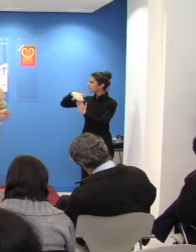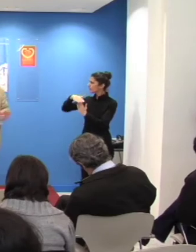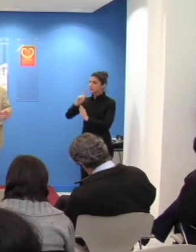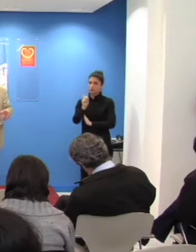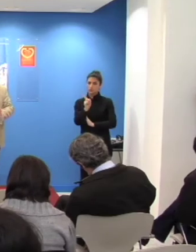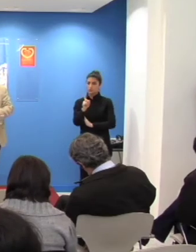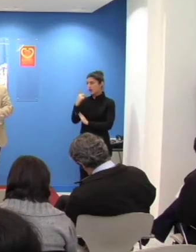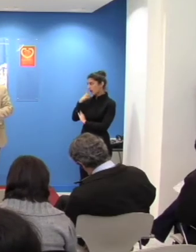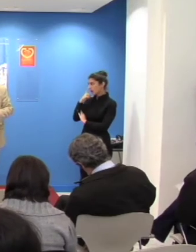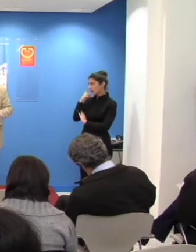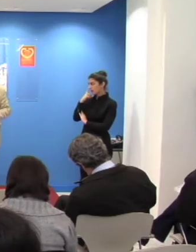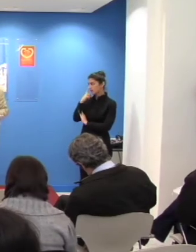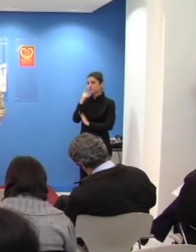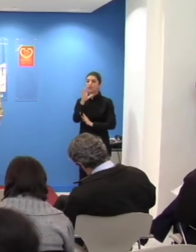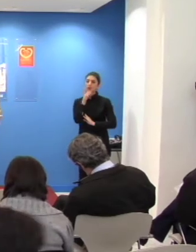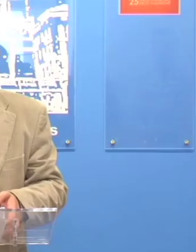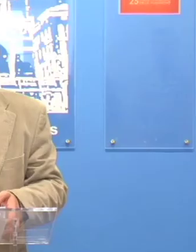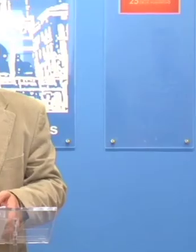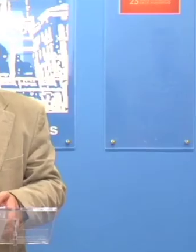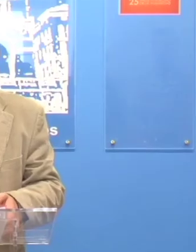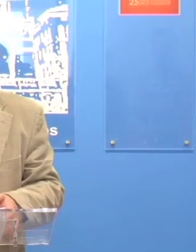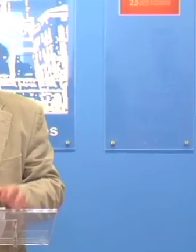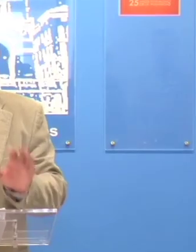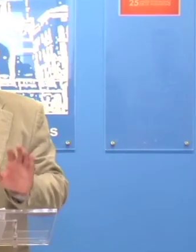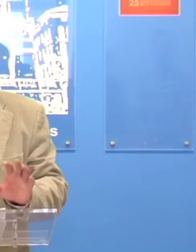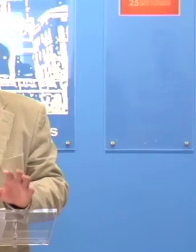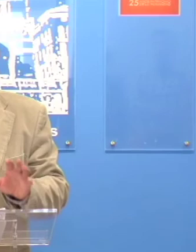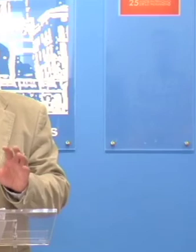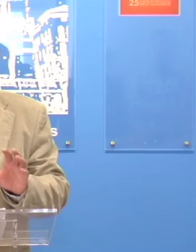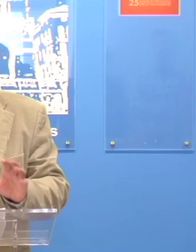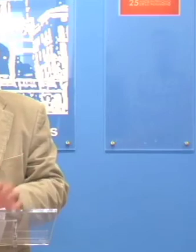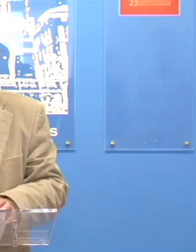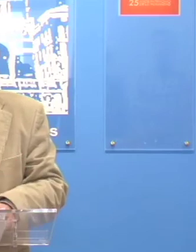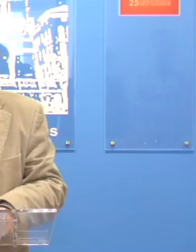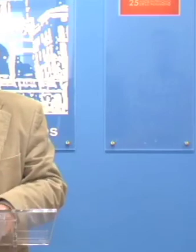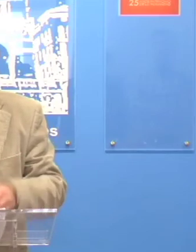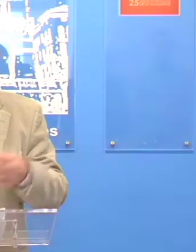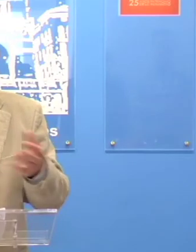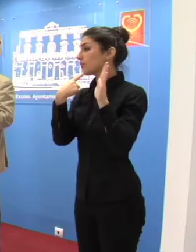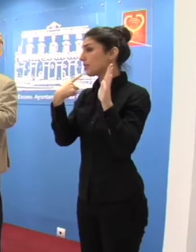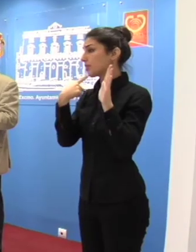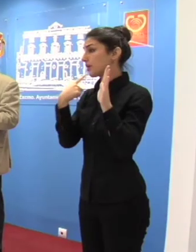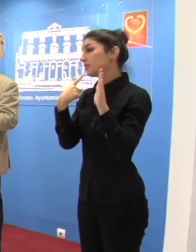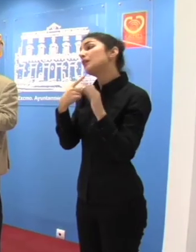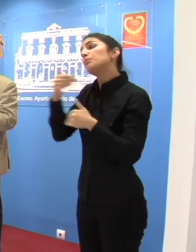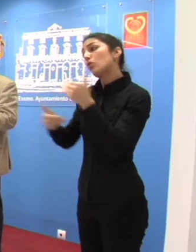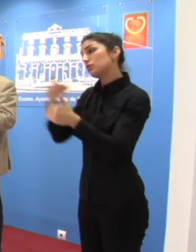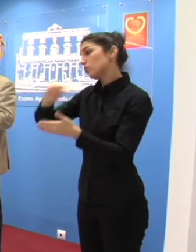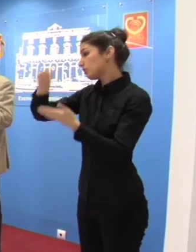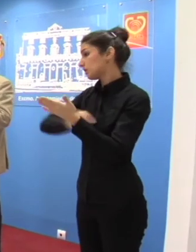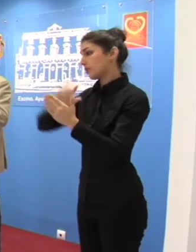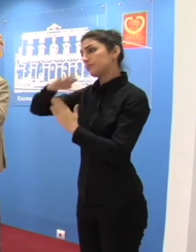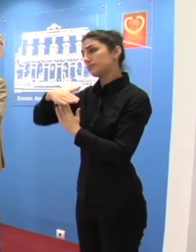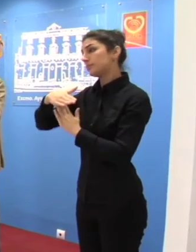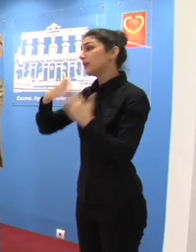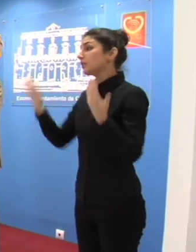el sábado 26 de noviembre tendrá lugar la asamblea ordinaria del grupo ciudades patrimonio de la humanidad de España Valentín Pacheco